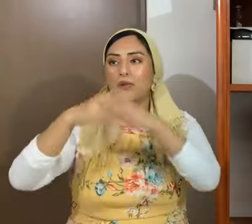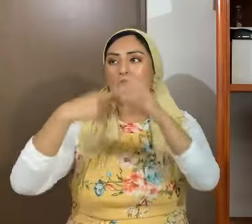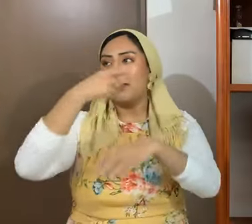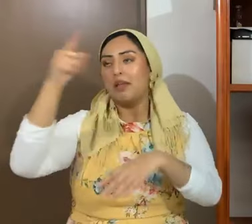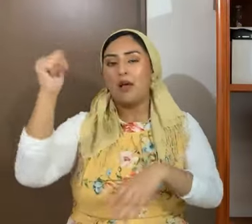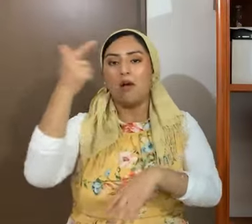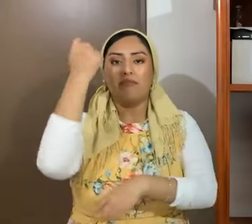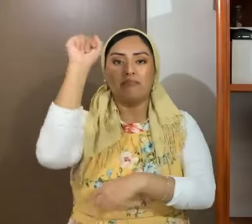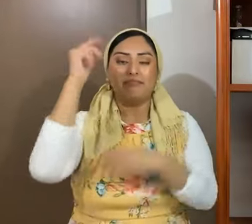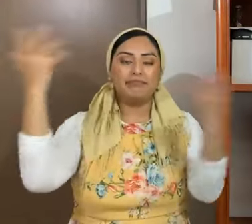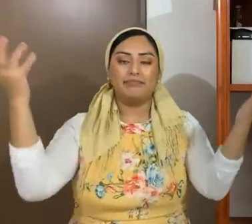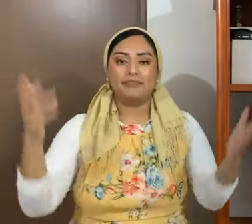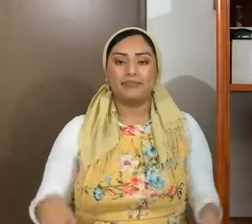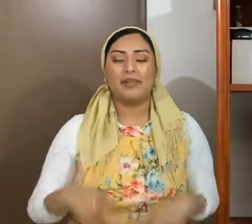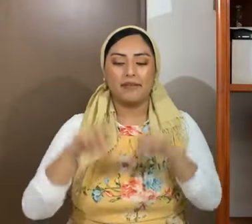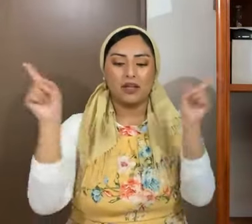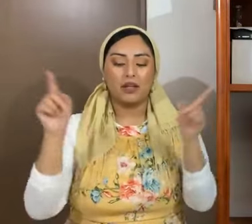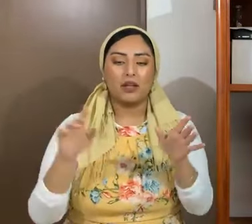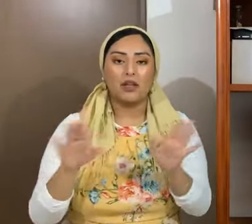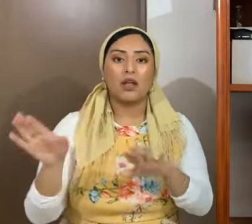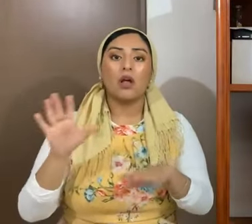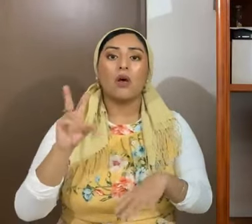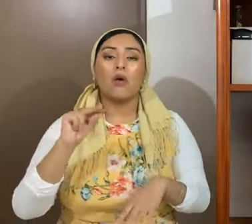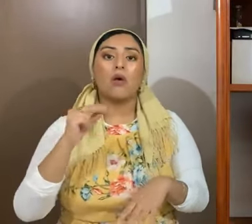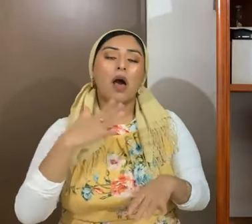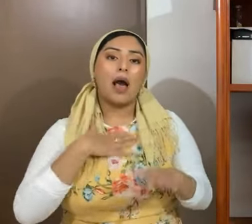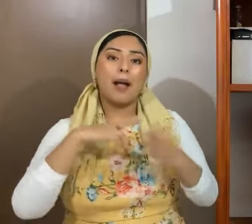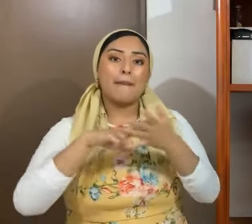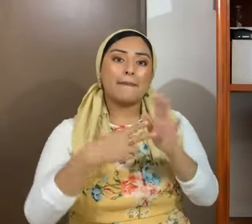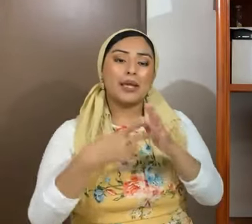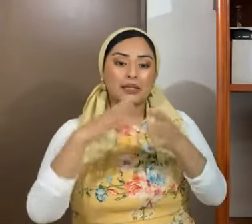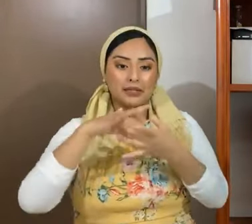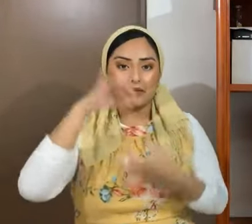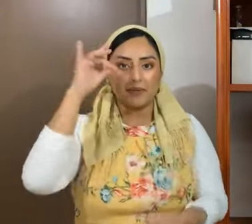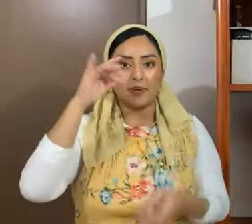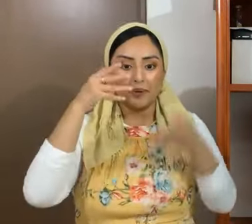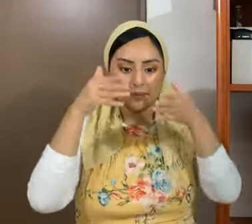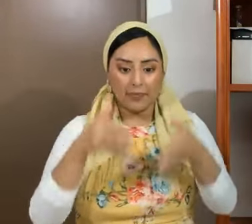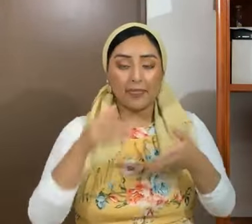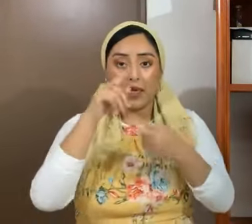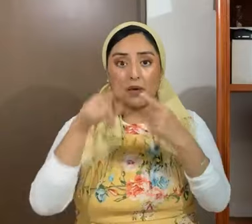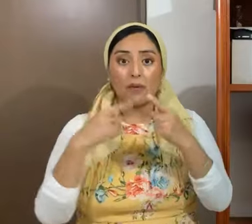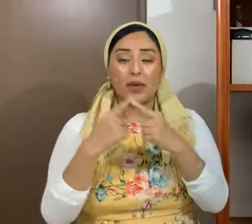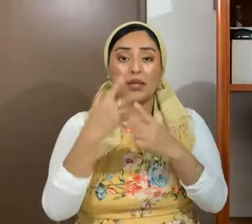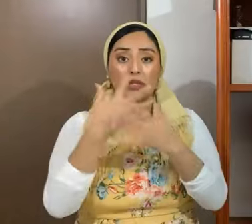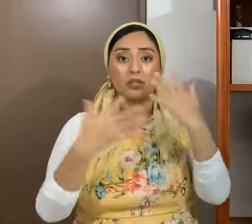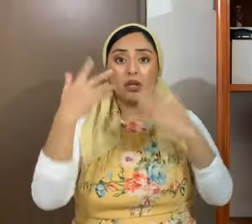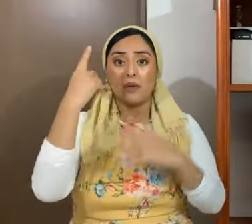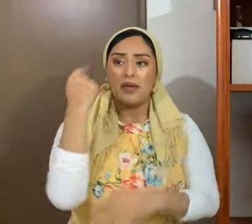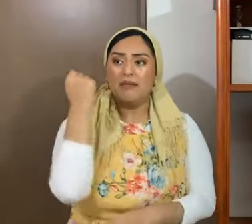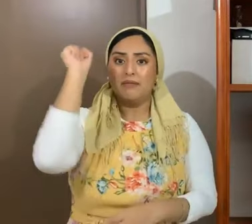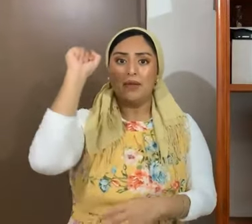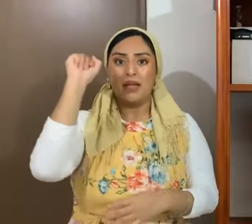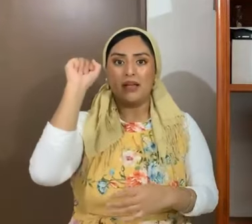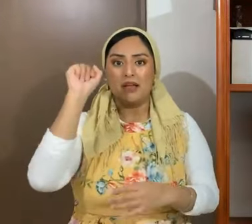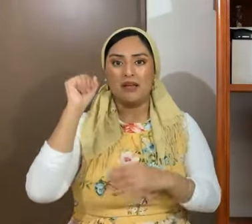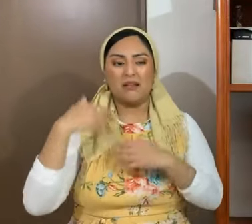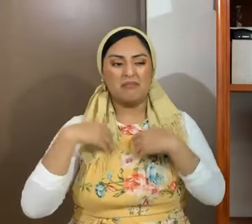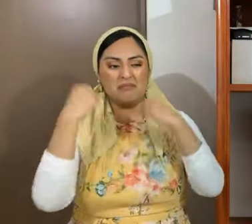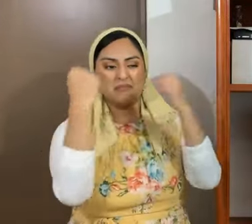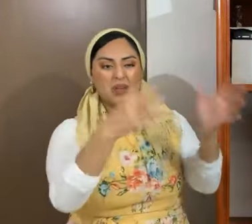son rebeldes. Entonces eso es otra cosa. No, me refiero en el ámbito espiritual. Cuando alguien se revela a la